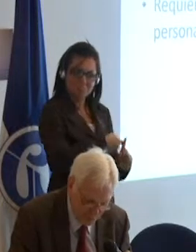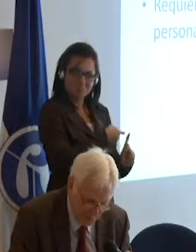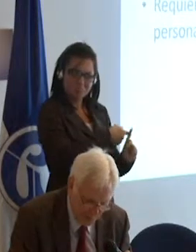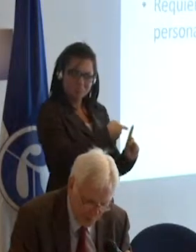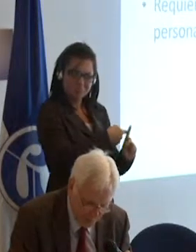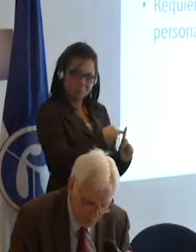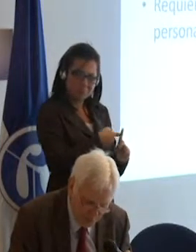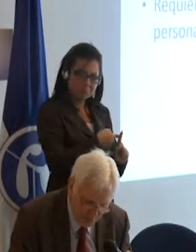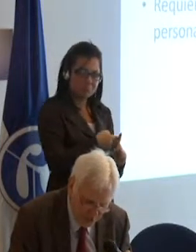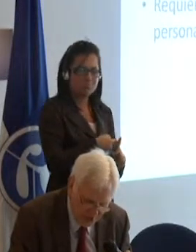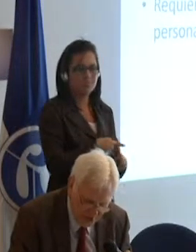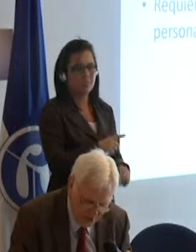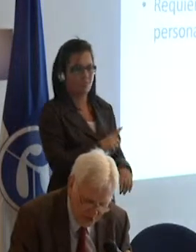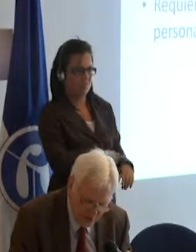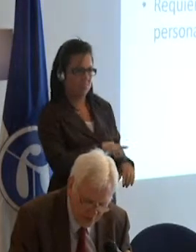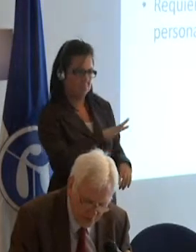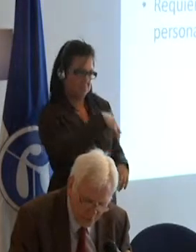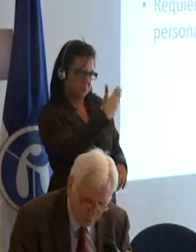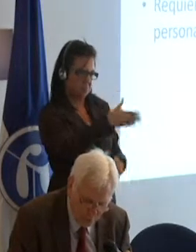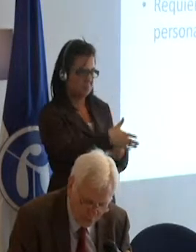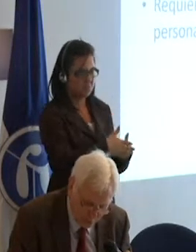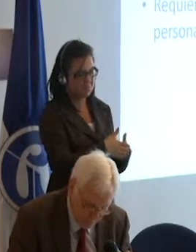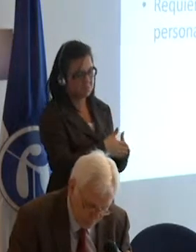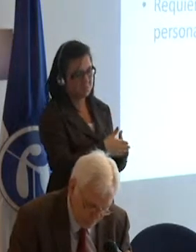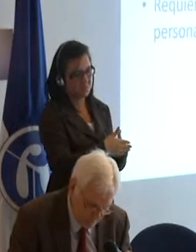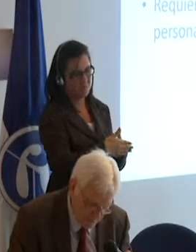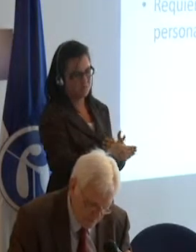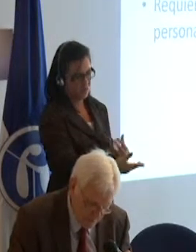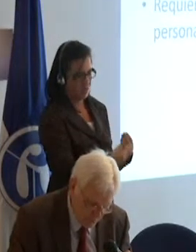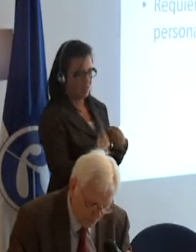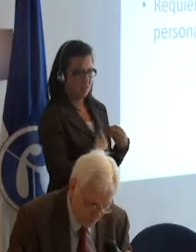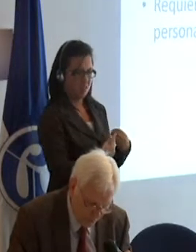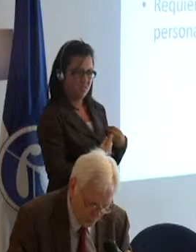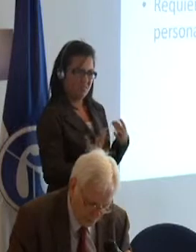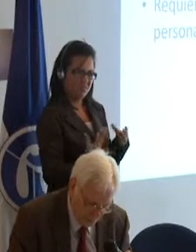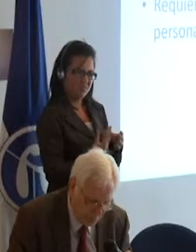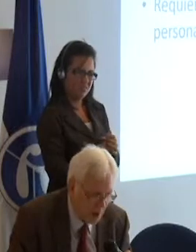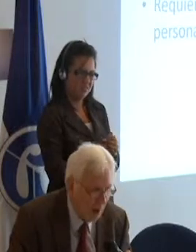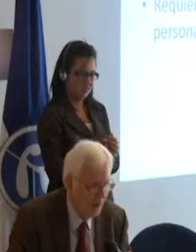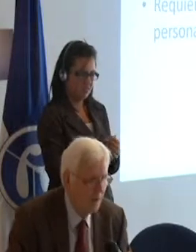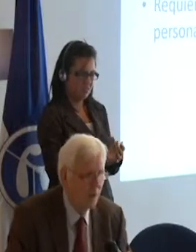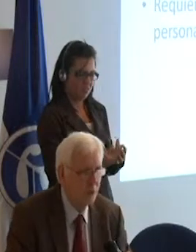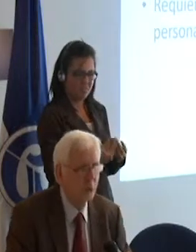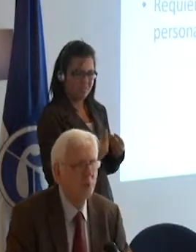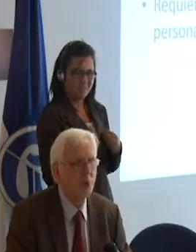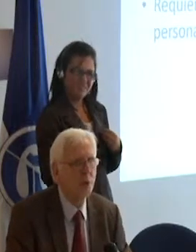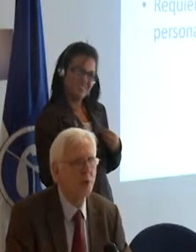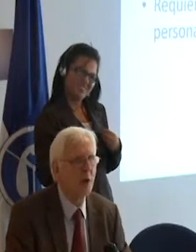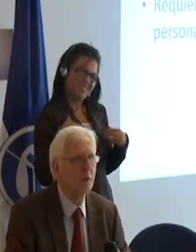con el tiempo la inclusión empezó a cansarse de esto de la inclusión.